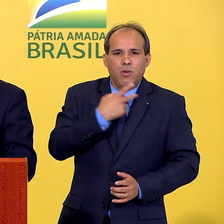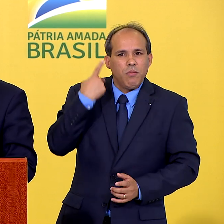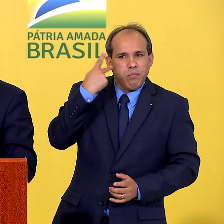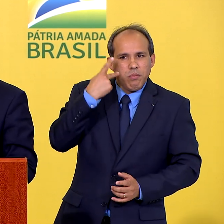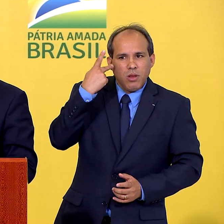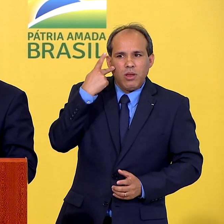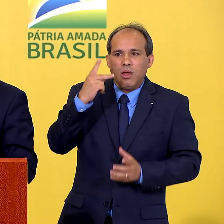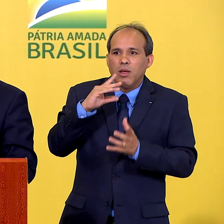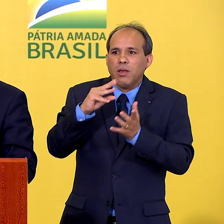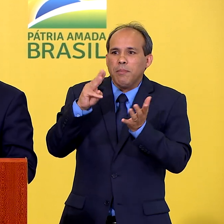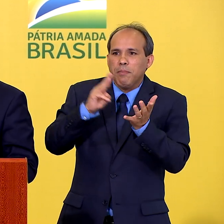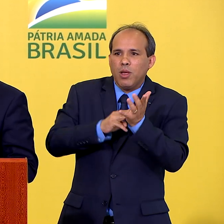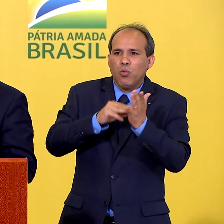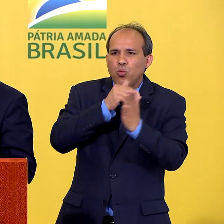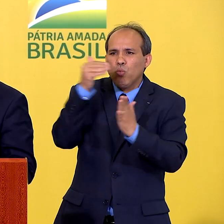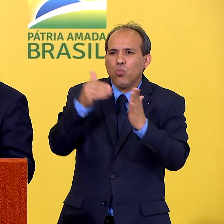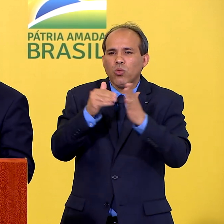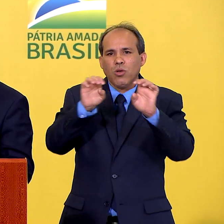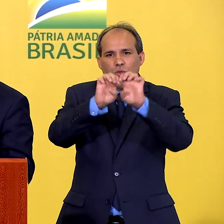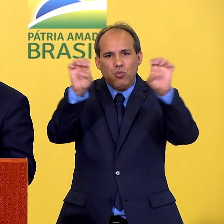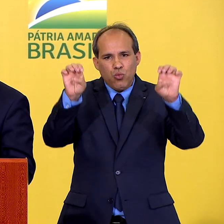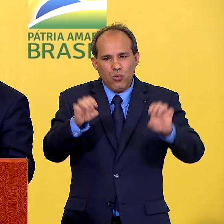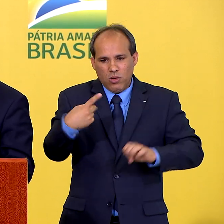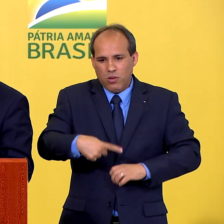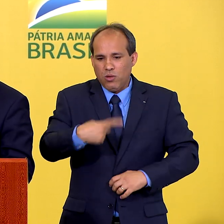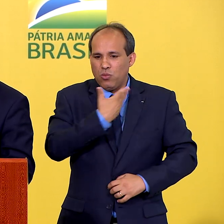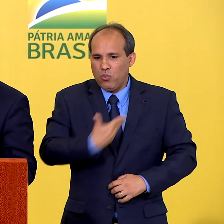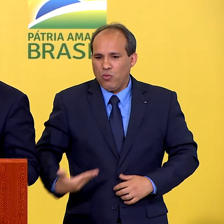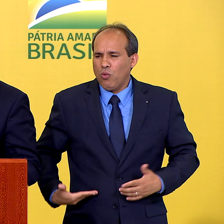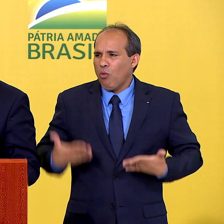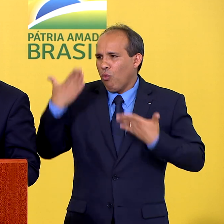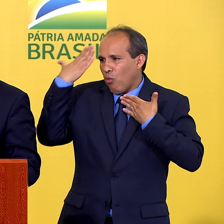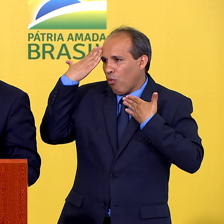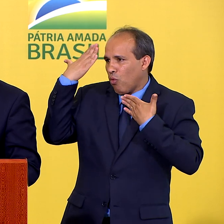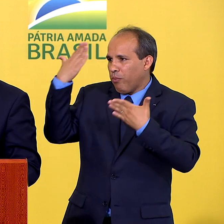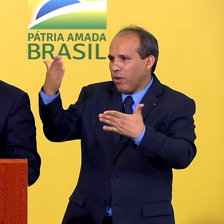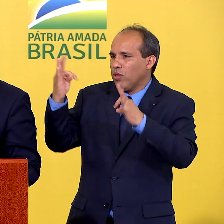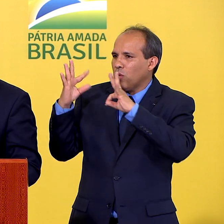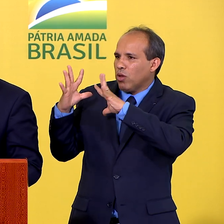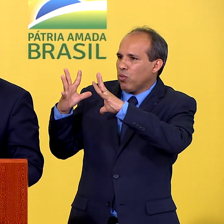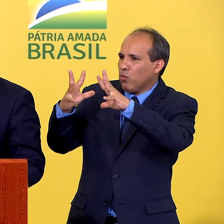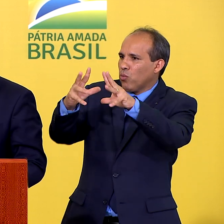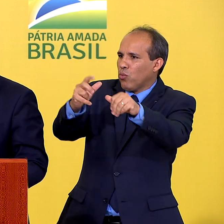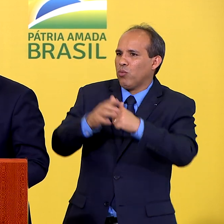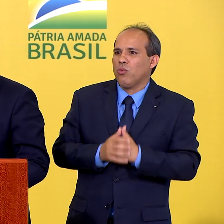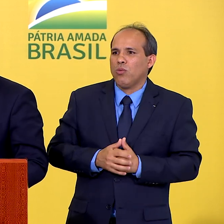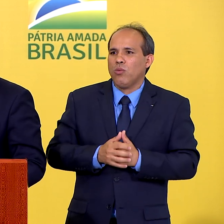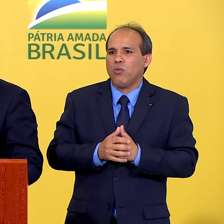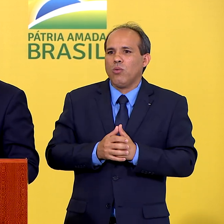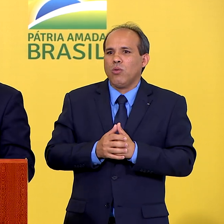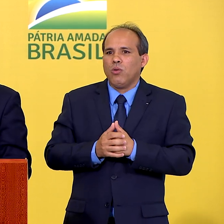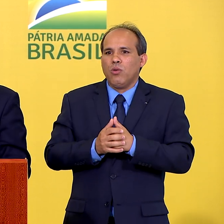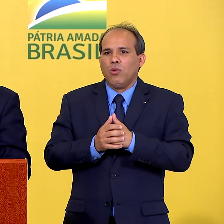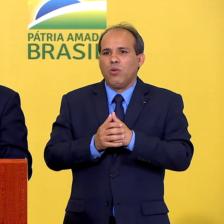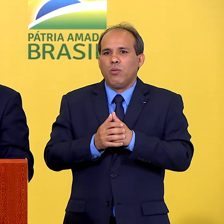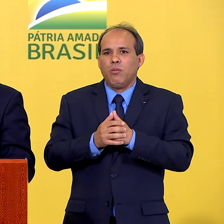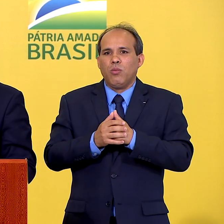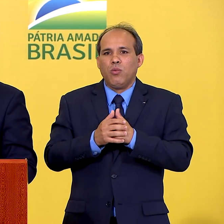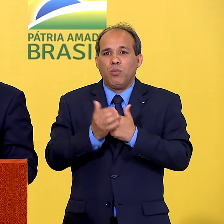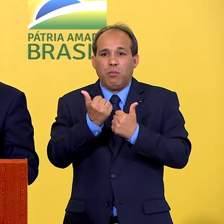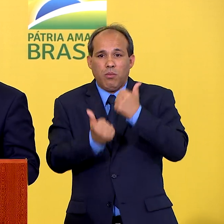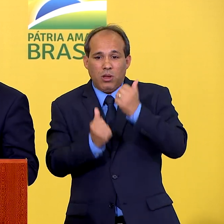membros de toda a estrutura do governo, primeiro meu agradecimento a todos os colaboradores do Ministério da Cidadania e